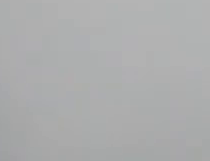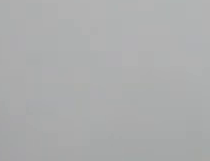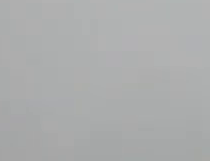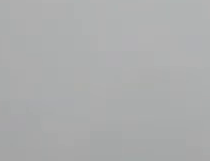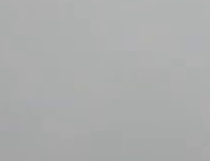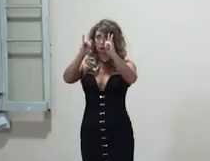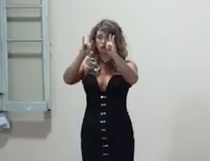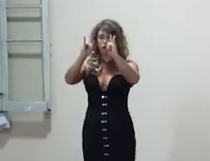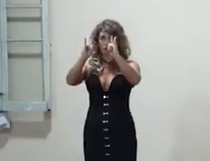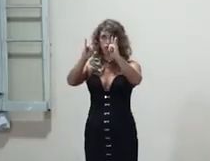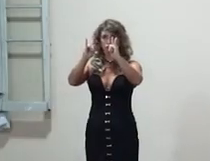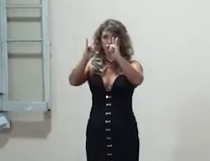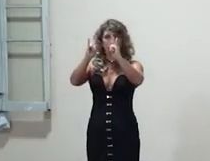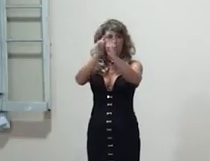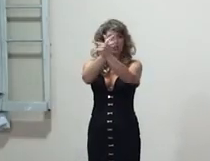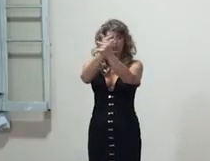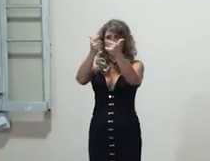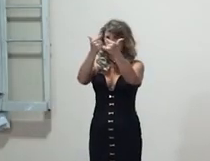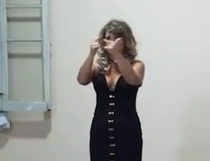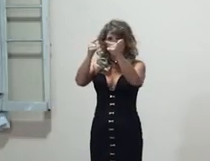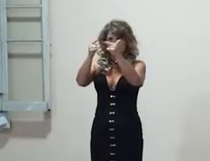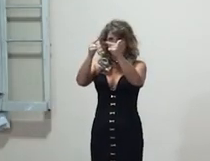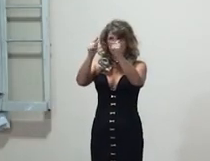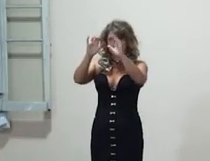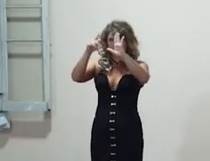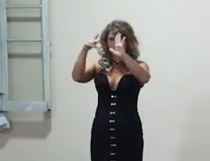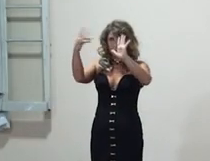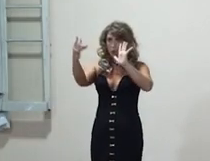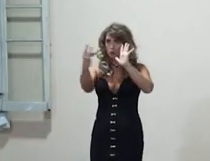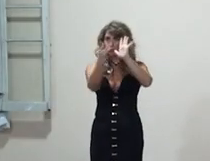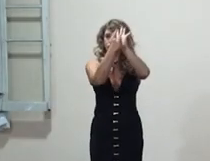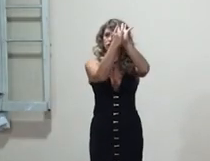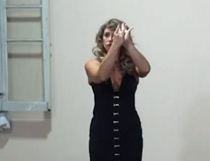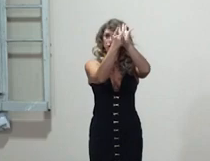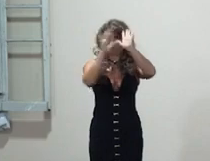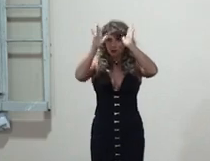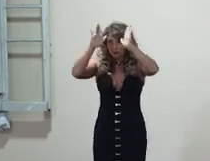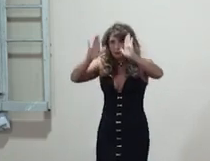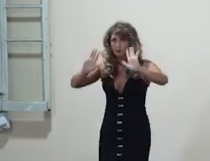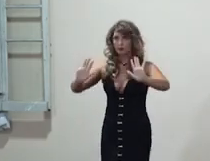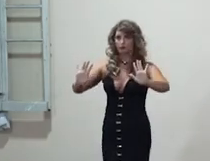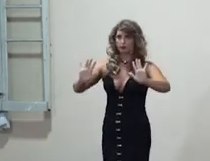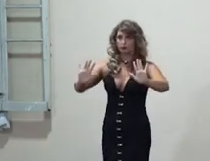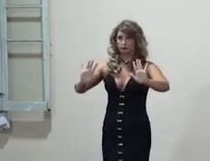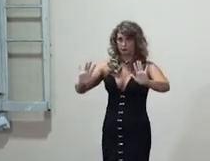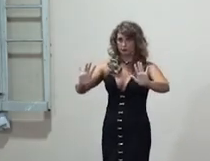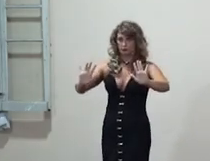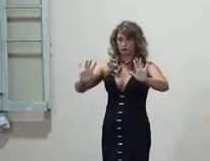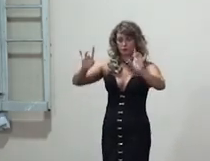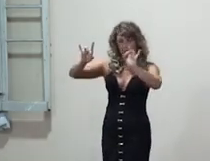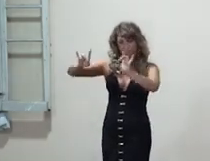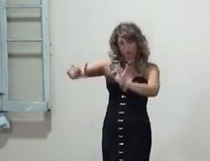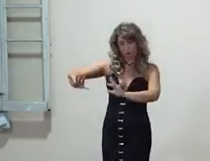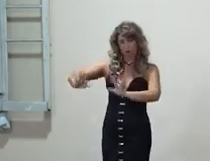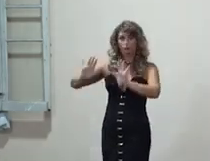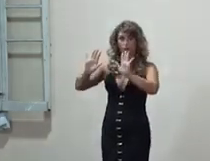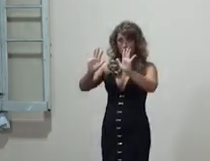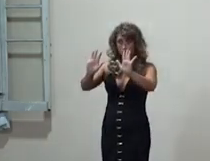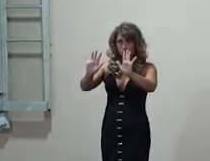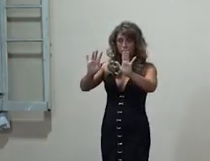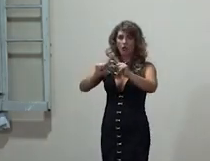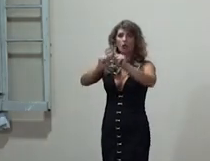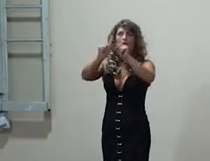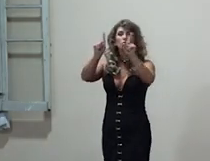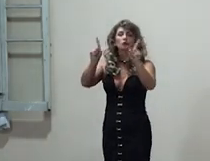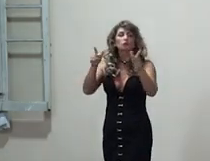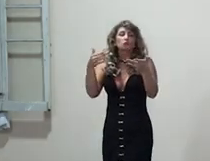prédio que não tenha sido descaracterizado, tá, no abandono, do